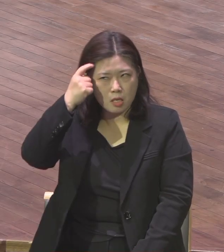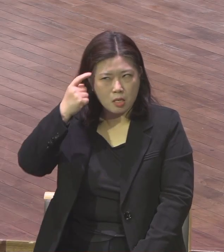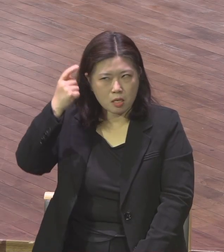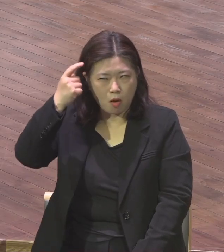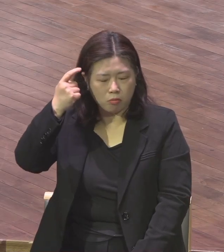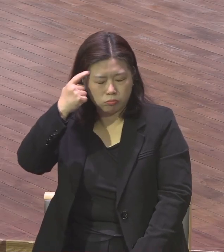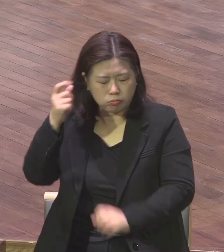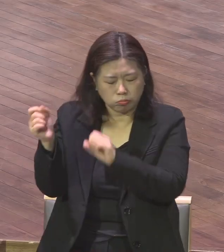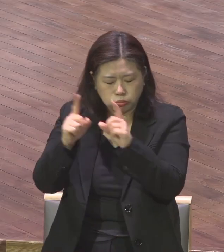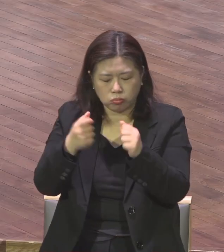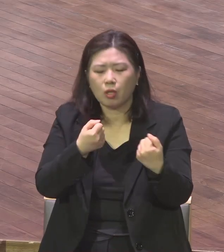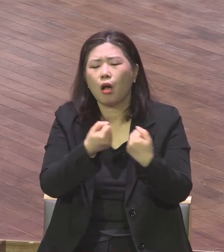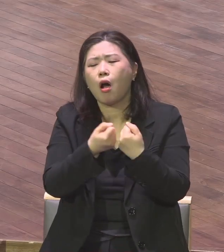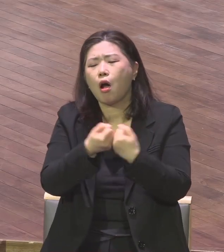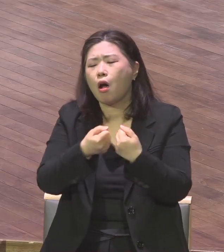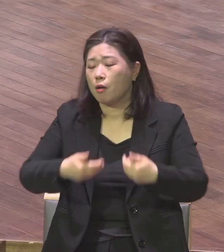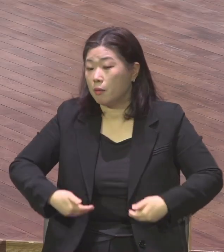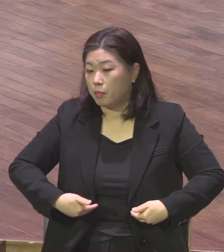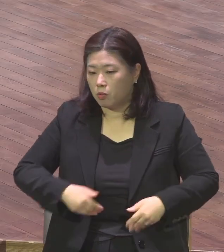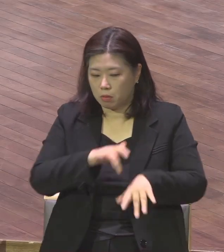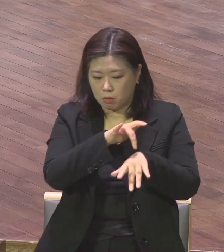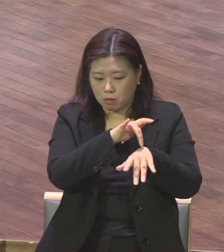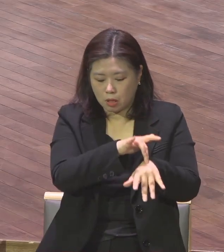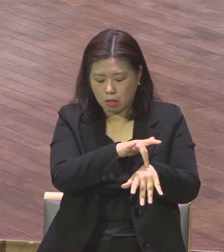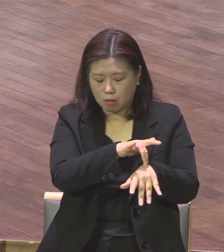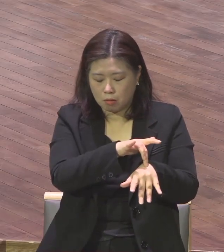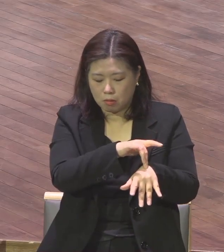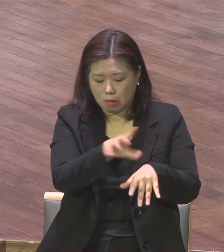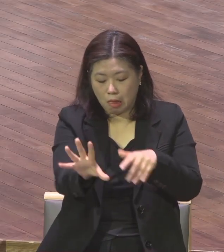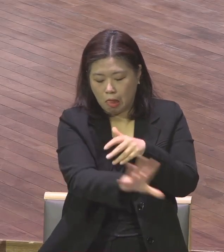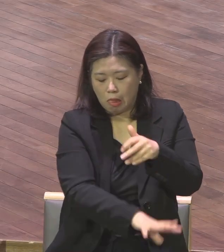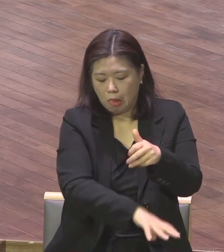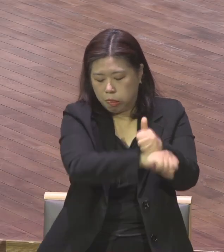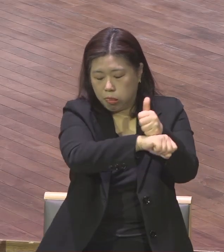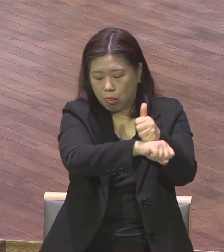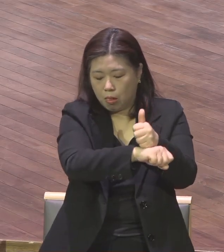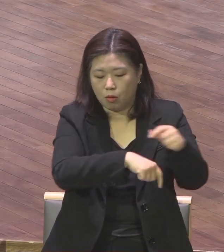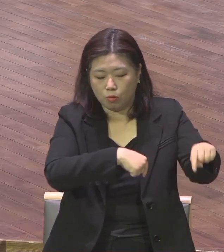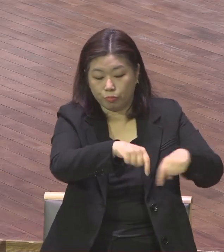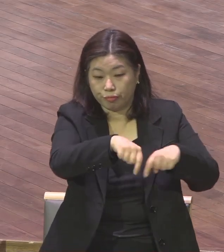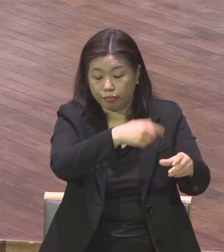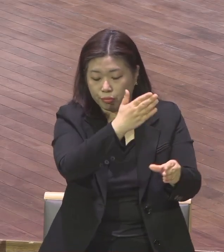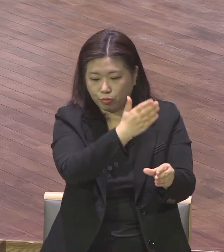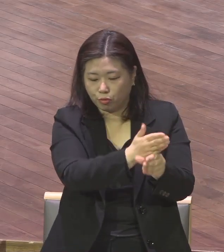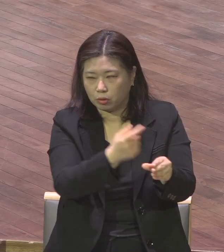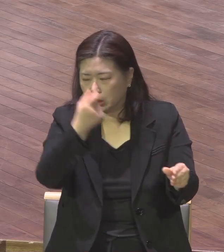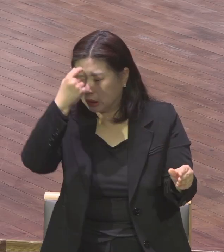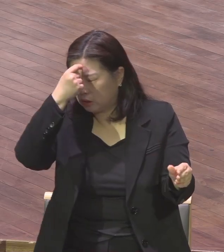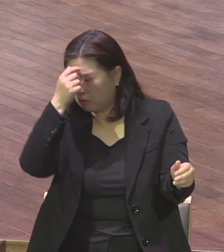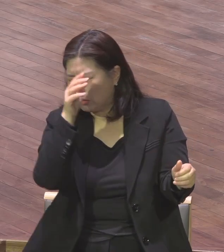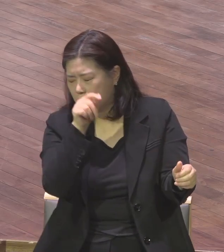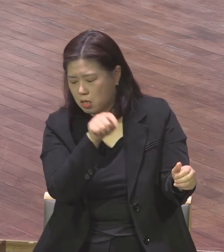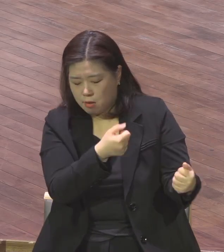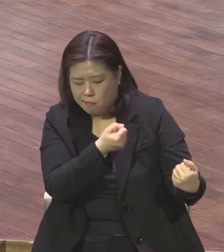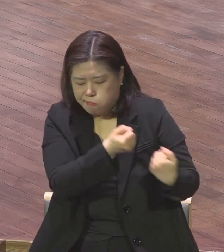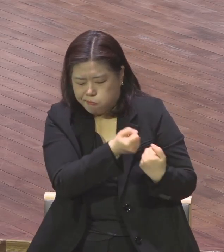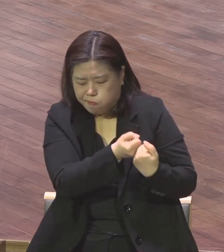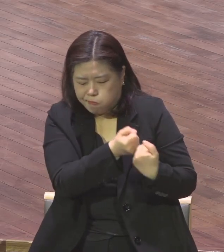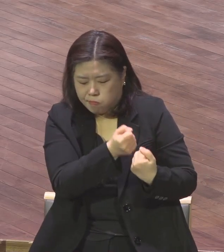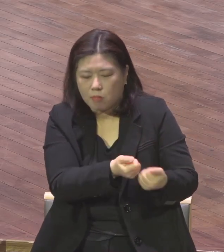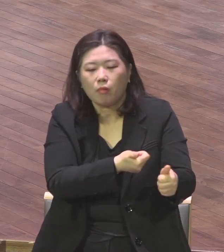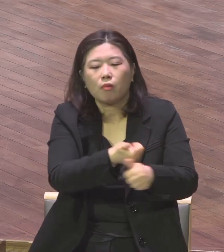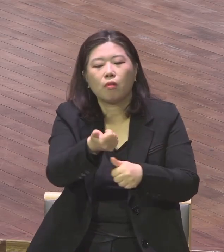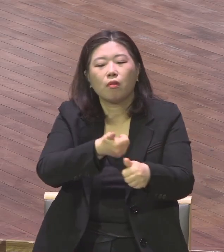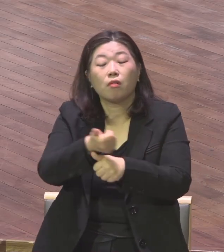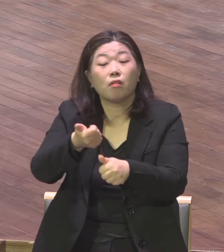이 세상에 사단이 장악하기 때문에 거기 걸려들면 그냥 병들고 이리저리 망해가 가는 거예요. 그냥 사단 쪽 있는 쪽으로